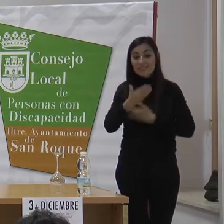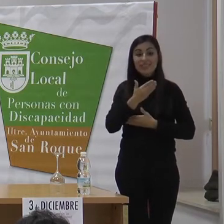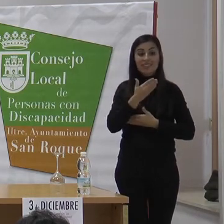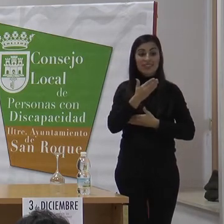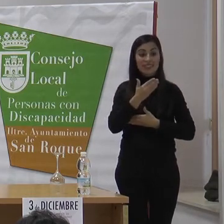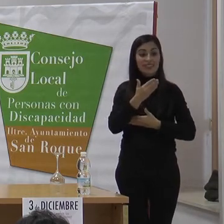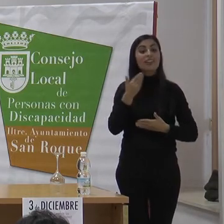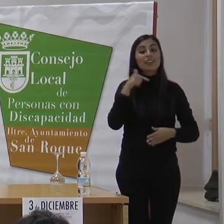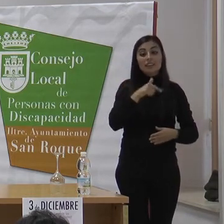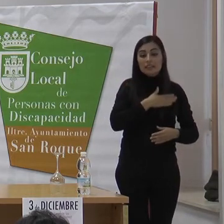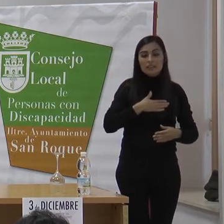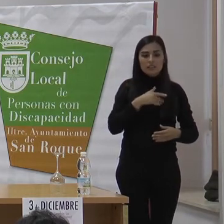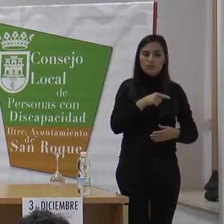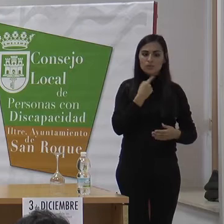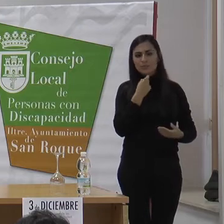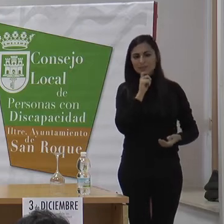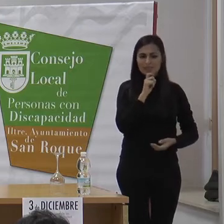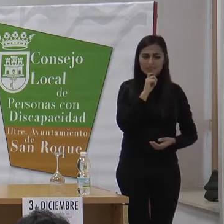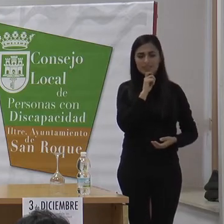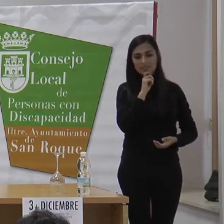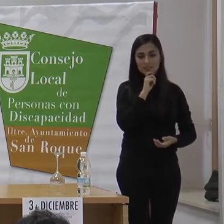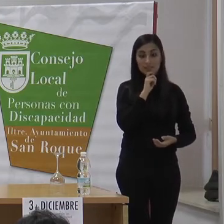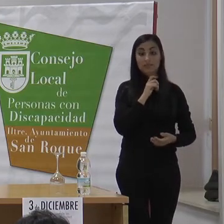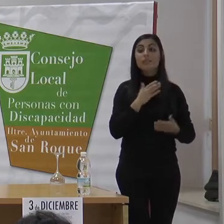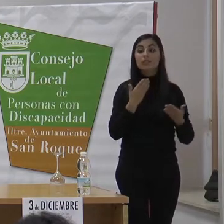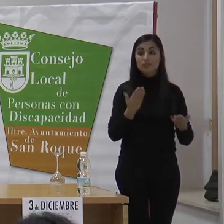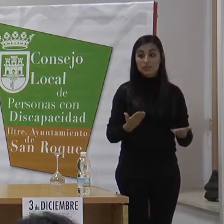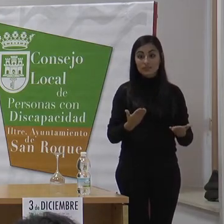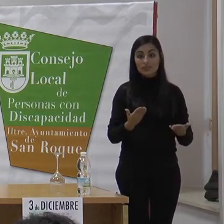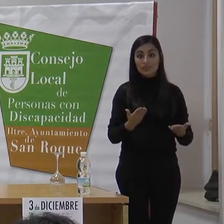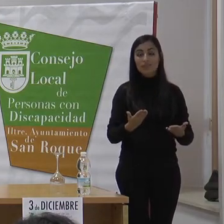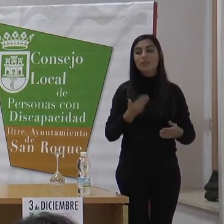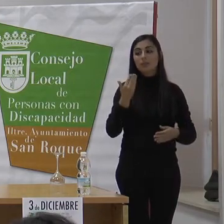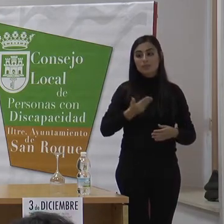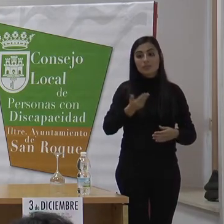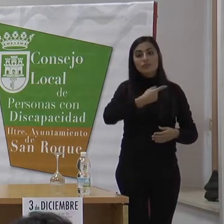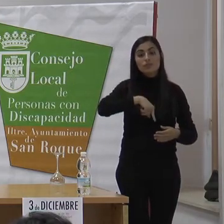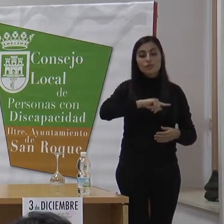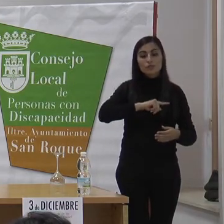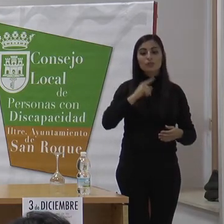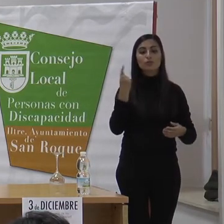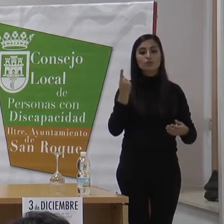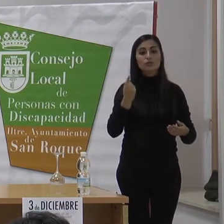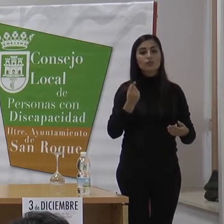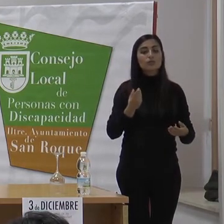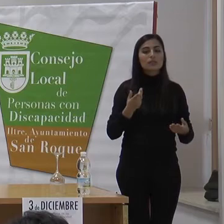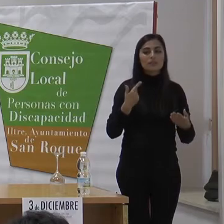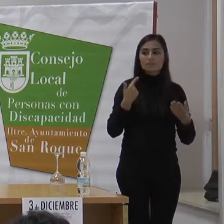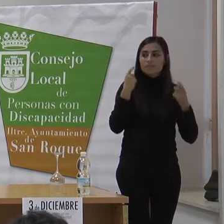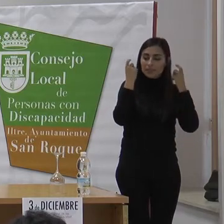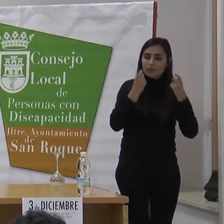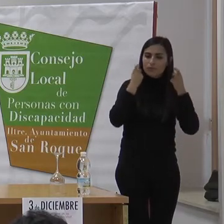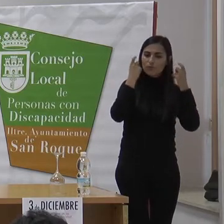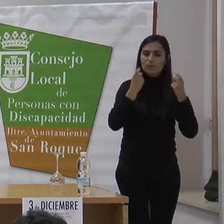con discapacidad se convierte, es decir, que es el medio. Yo creo que en ese día deberemos de ir insistiendo porque conforme vayamos configurando que